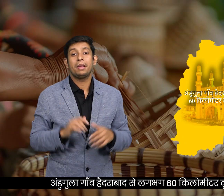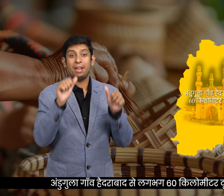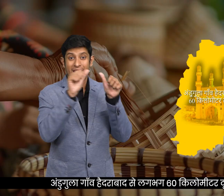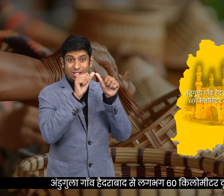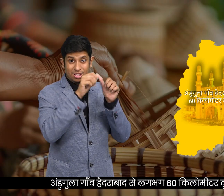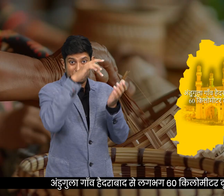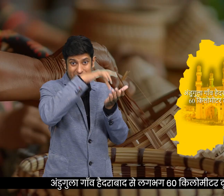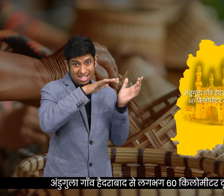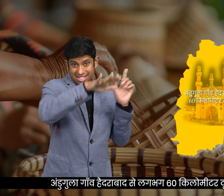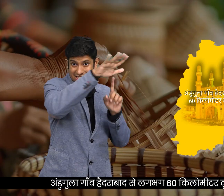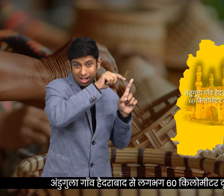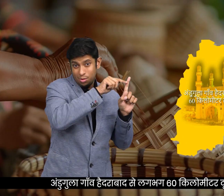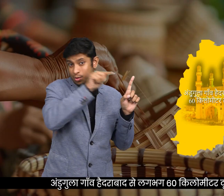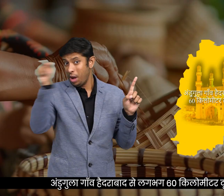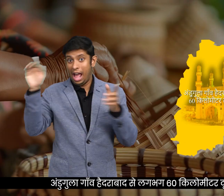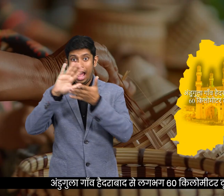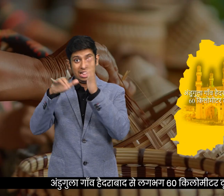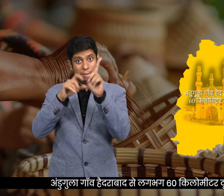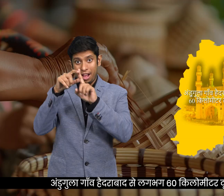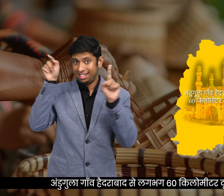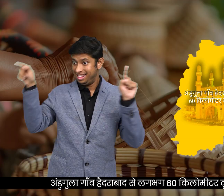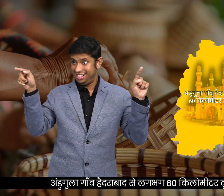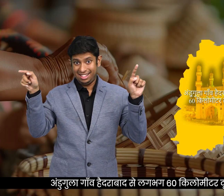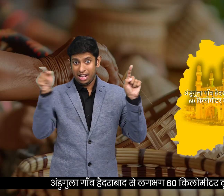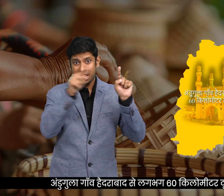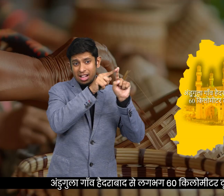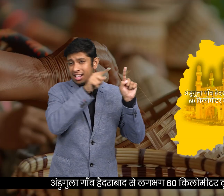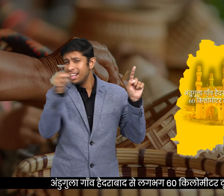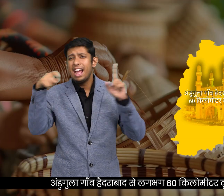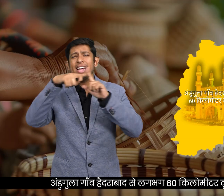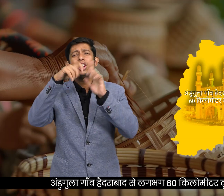अंदुगुला गांव हैदराबाद से लगभग 60